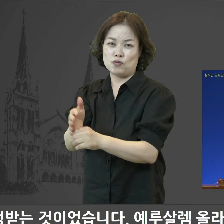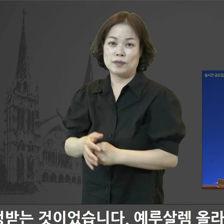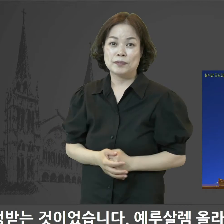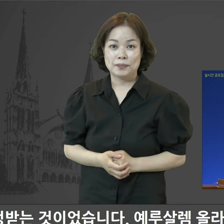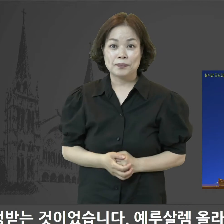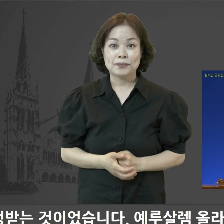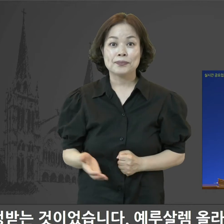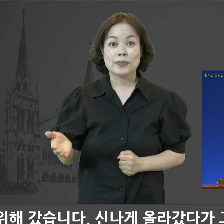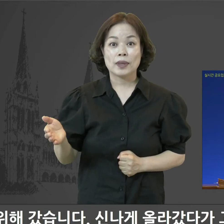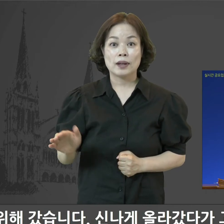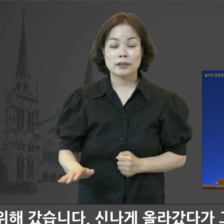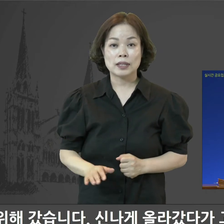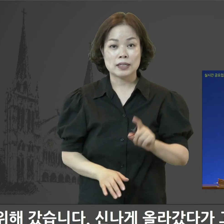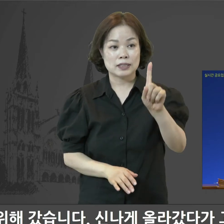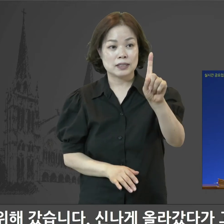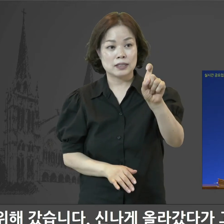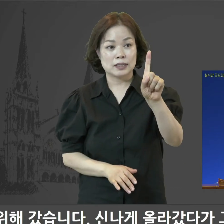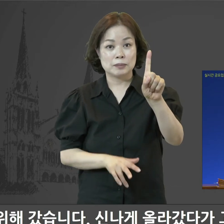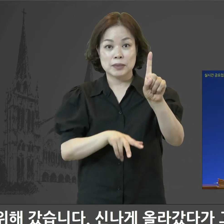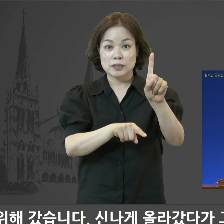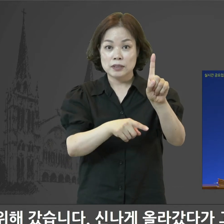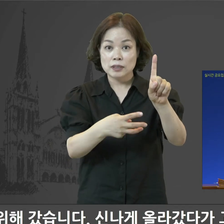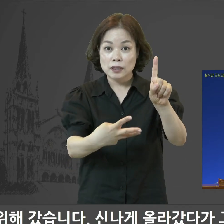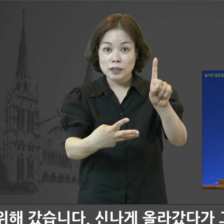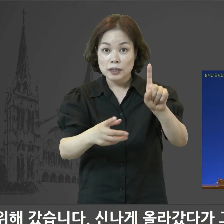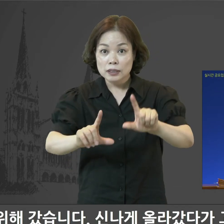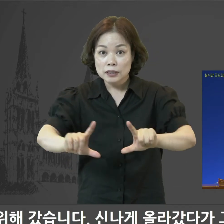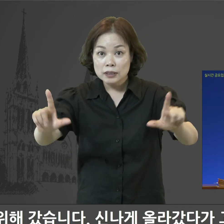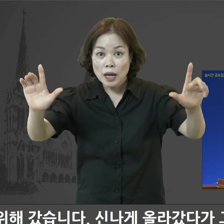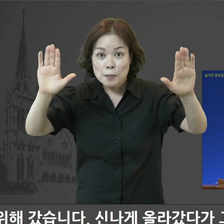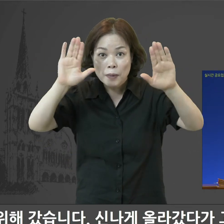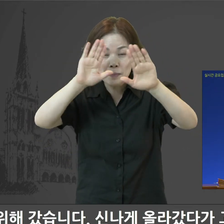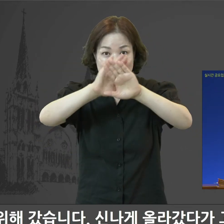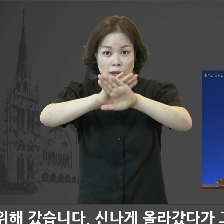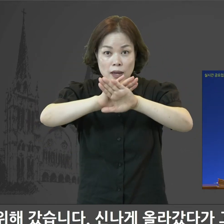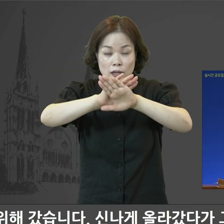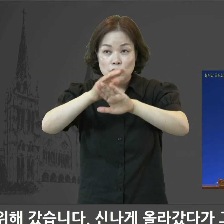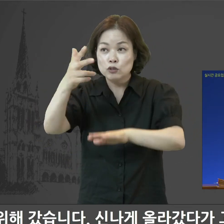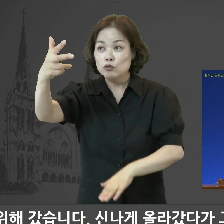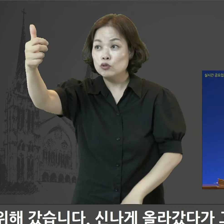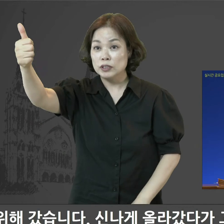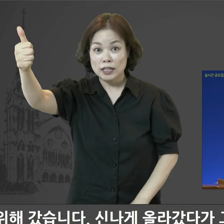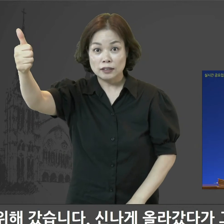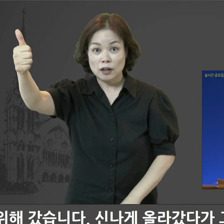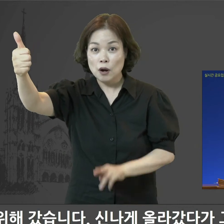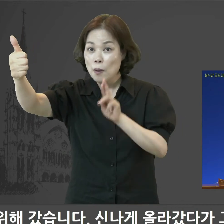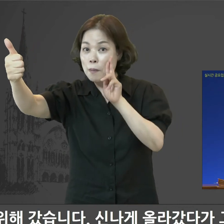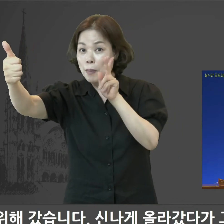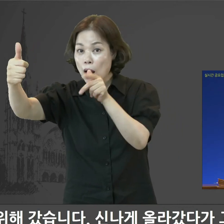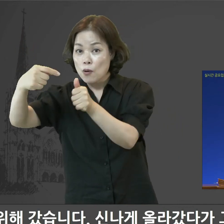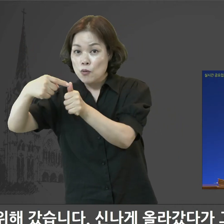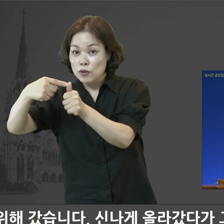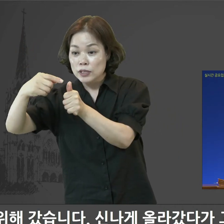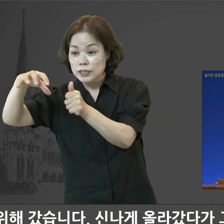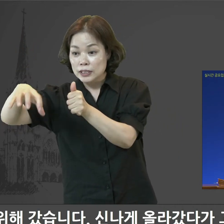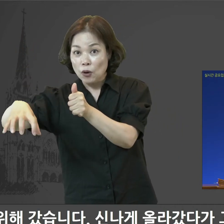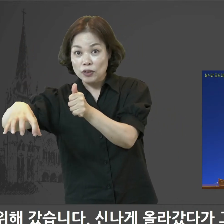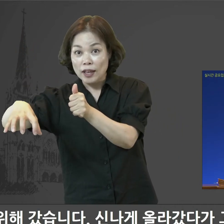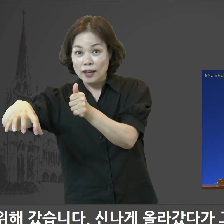근데 11절 보시니까 그날 밤에 주께서 바울